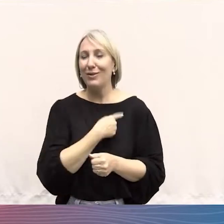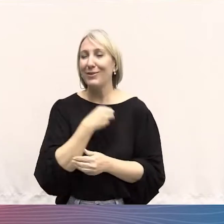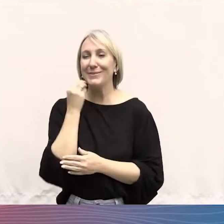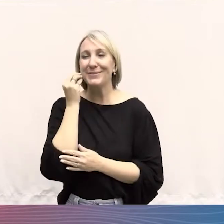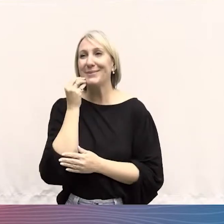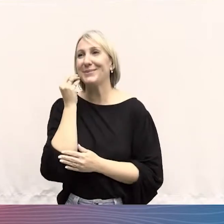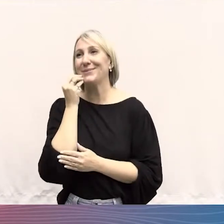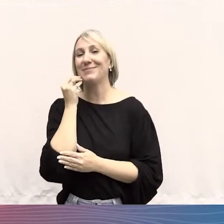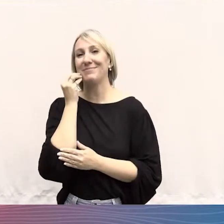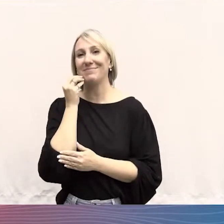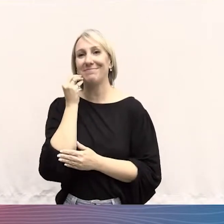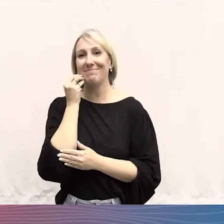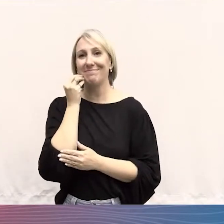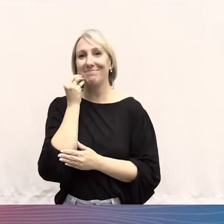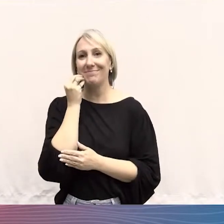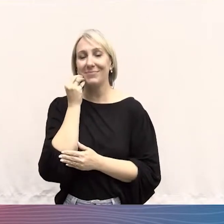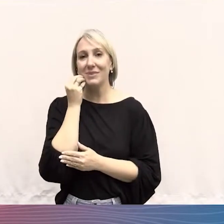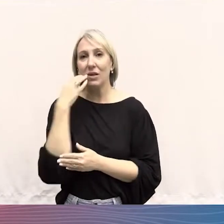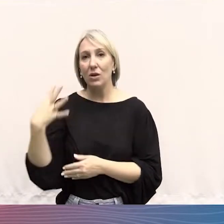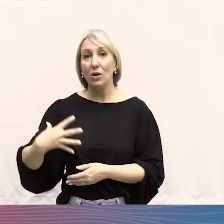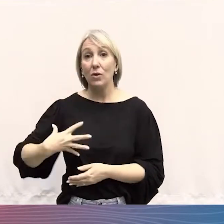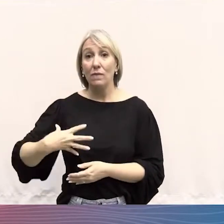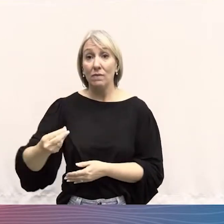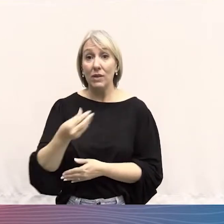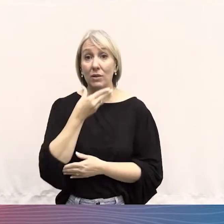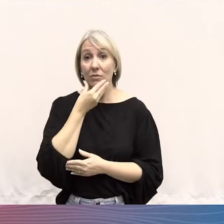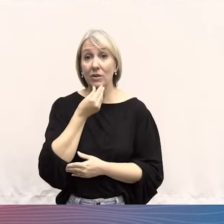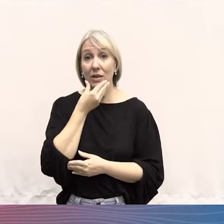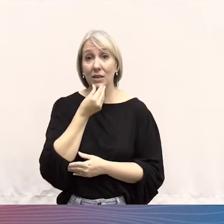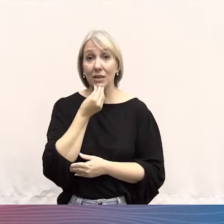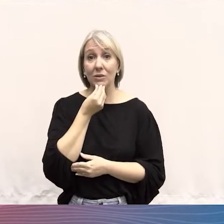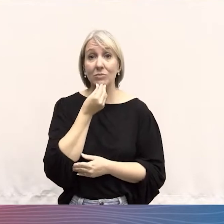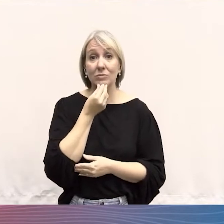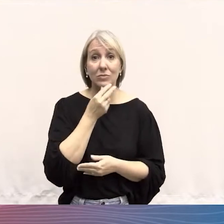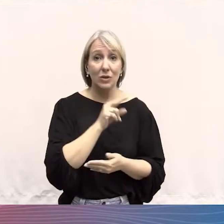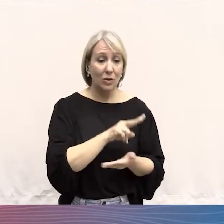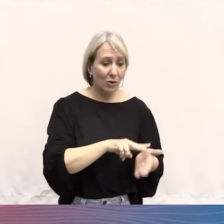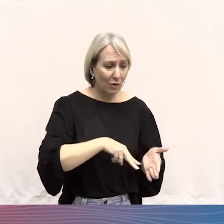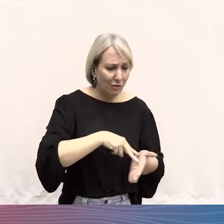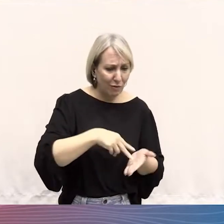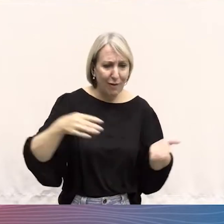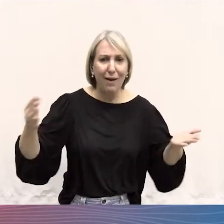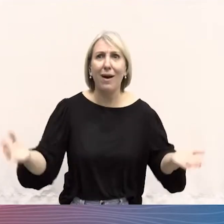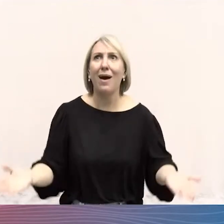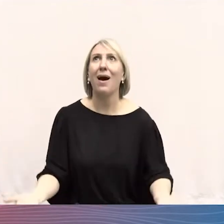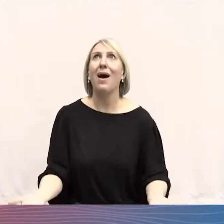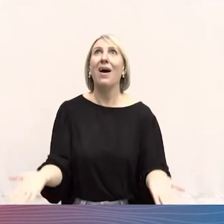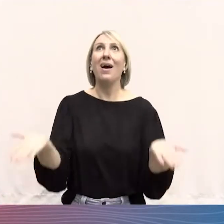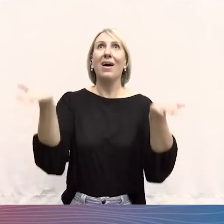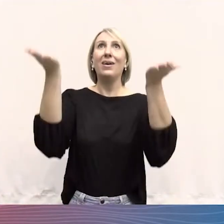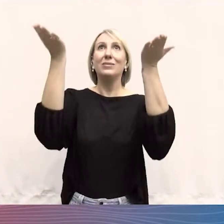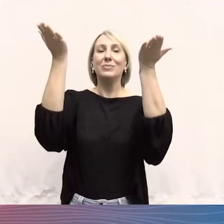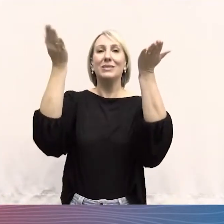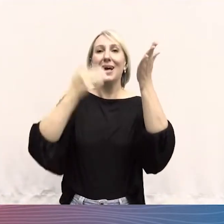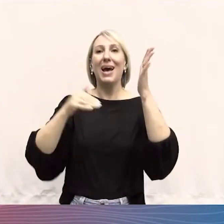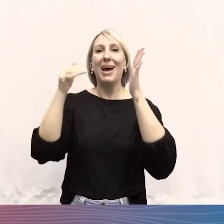E aí, esse filho varão foi arrebatado para Deus até o seu trono.